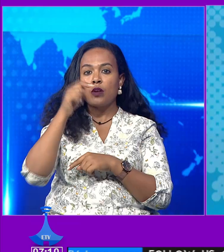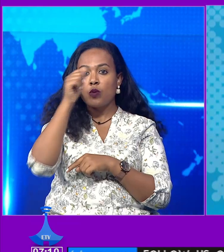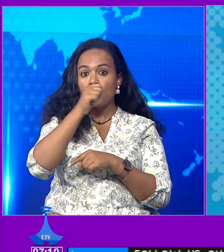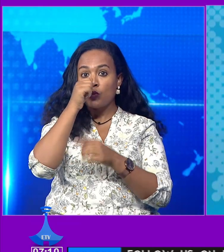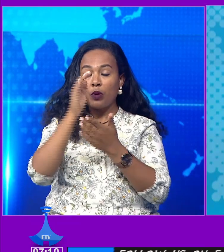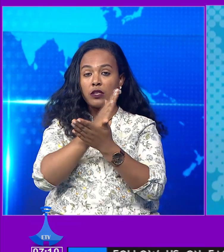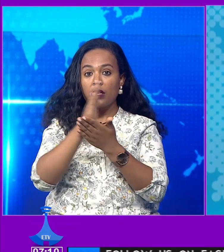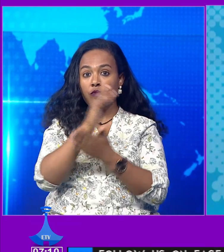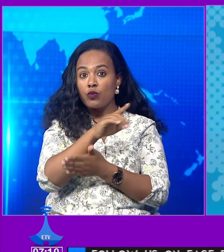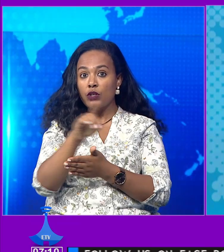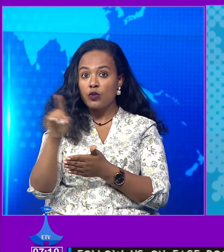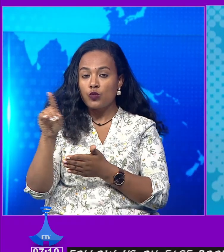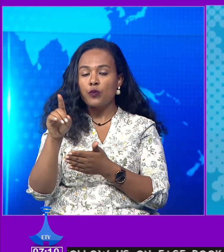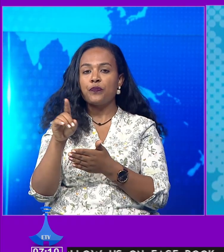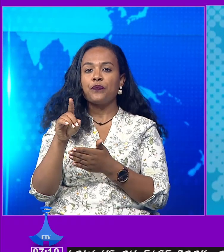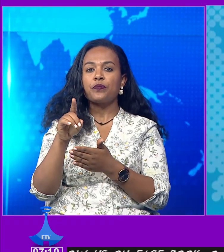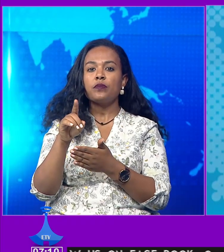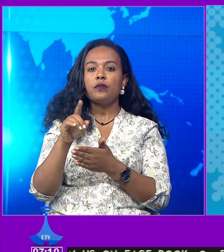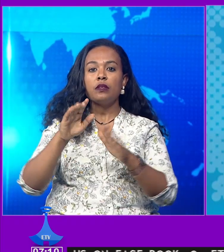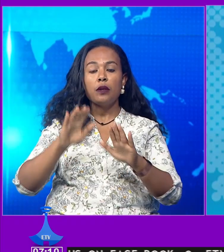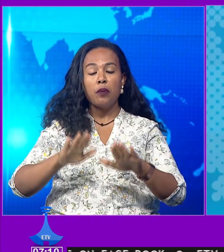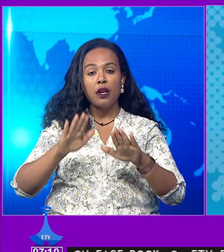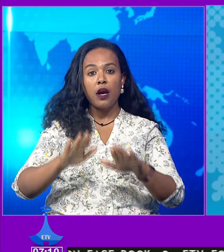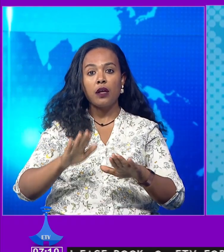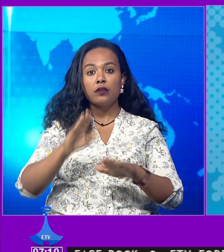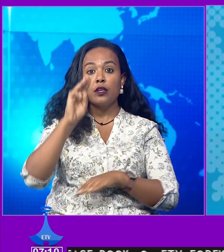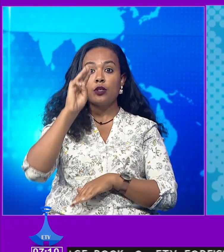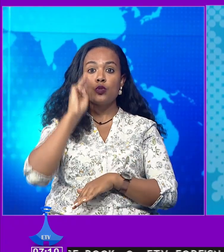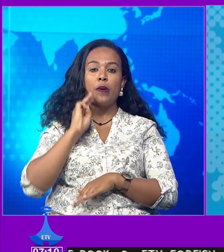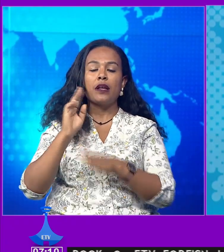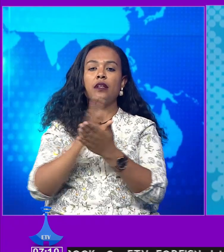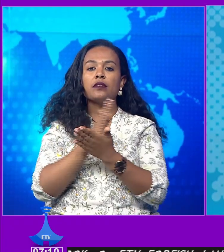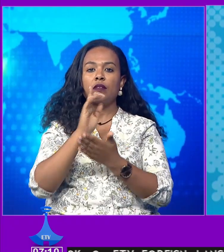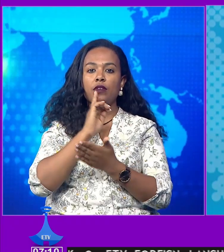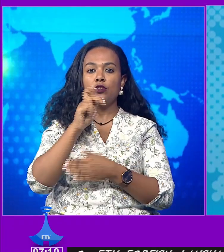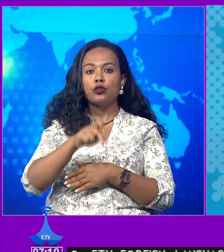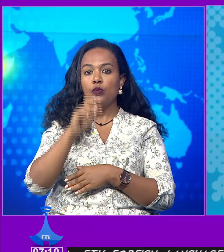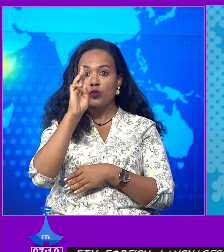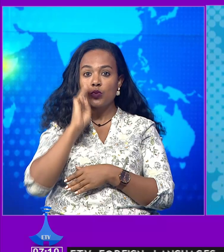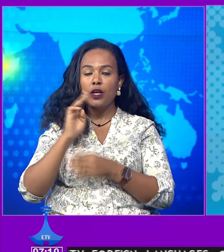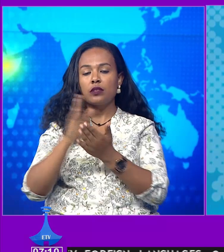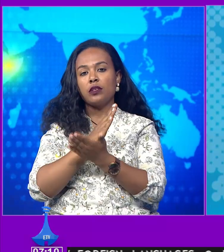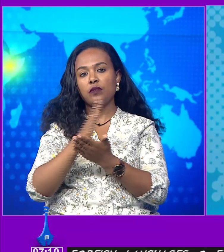ለነሱ ስታቢሊቲ መረጋጋት ሶማሊያ ተሳትፈናል፣ ደቡብ ሱዳን ተሳትፈናል፣